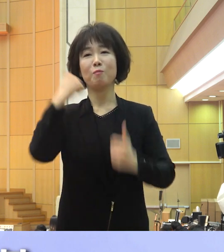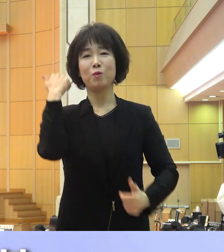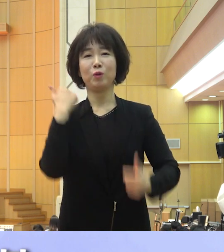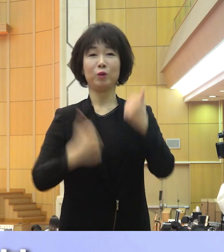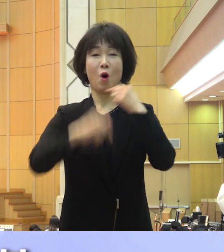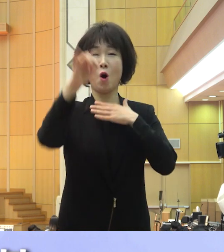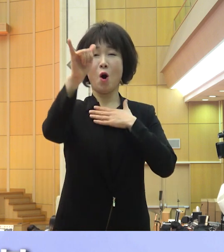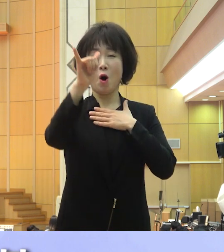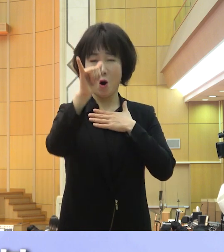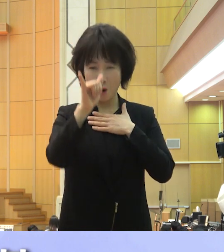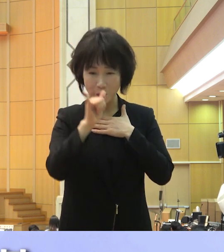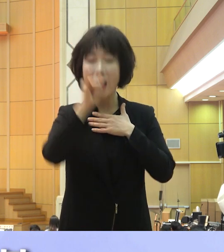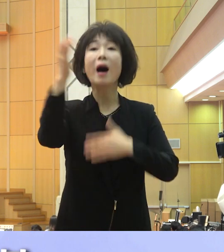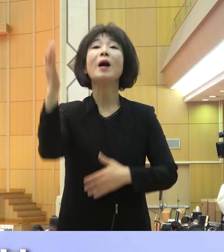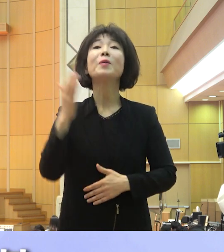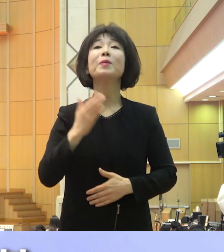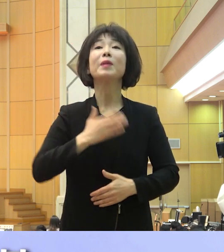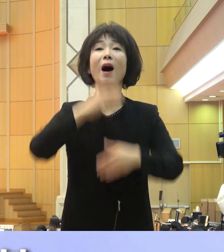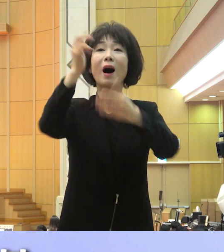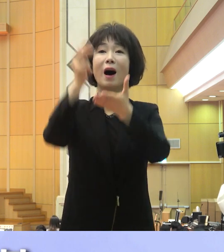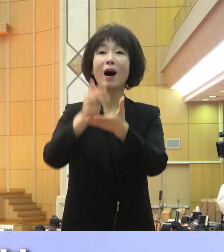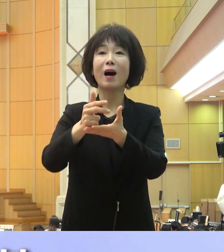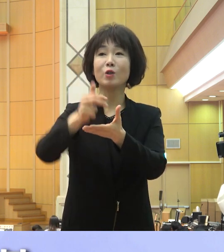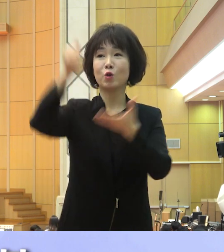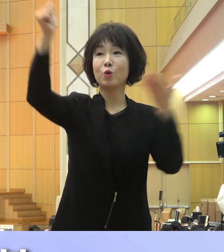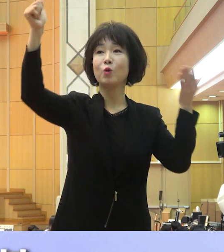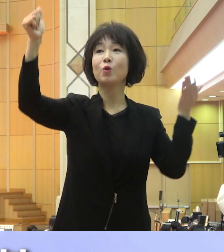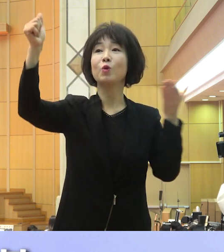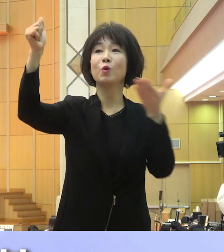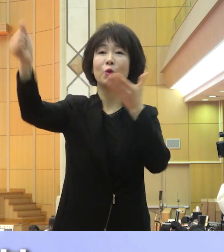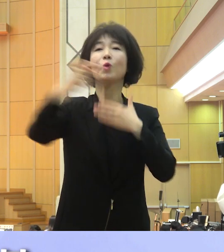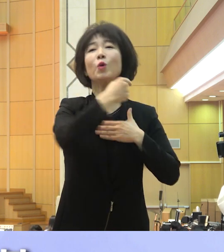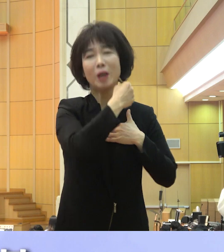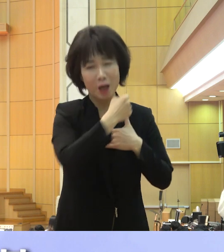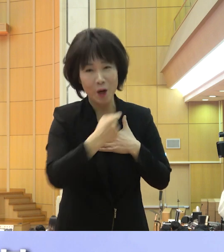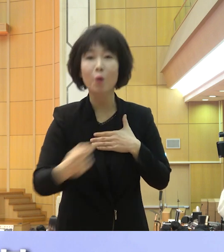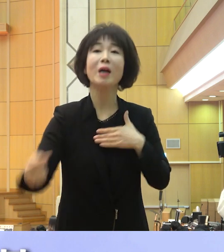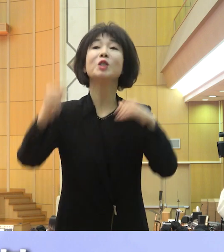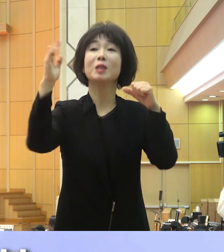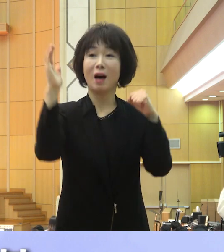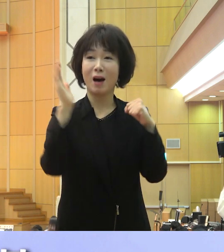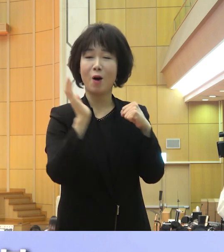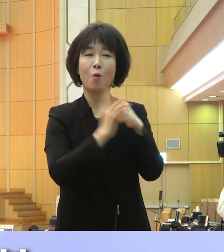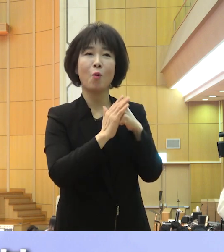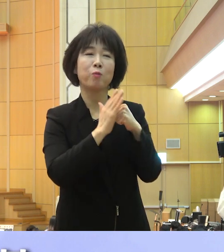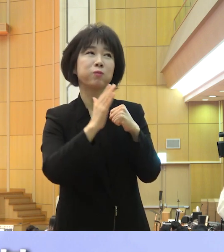항상 기쁘도다. 나 주께